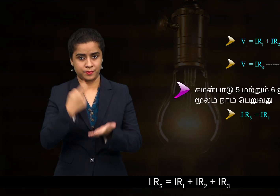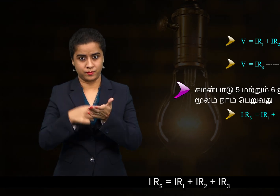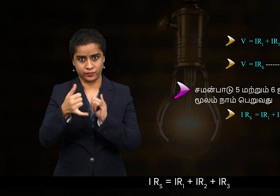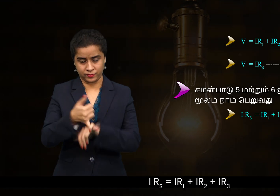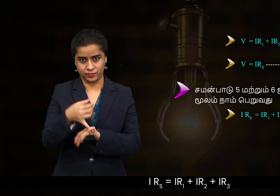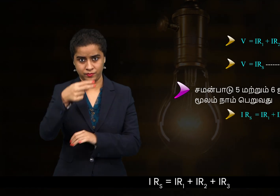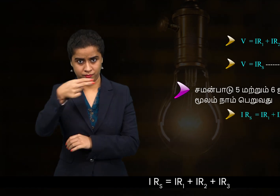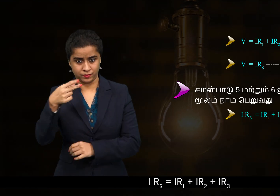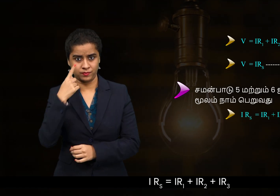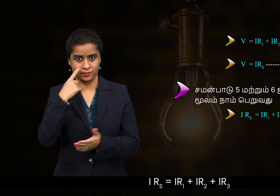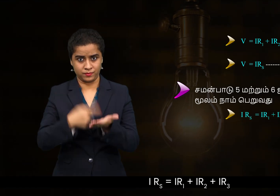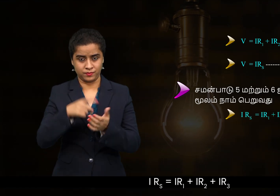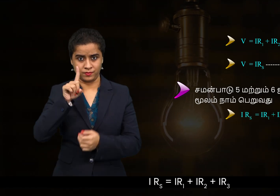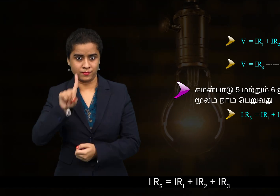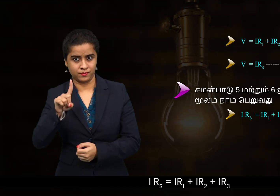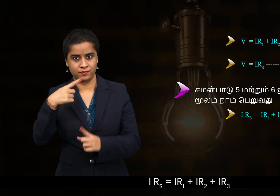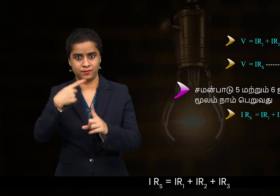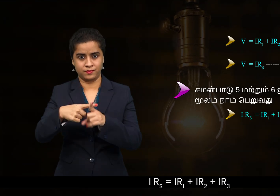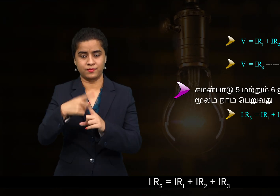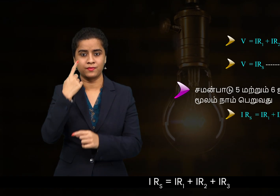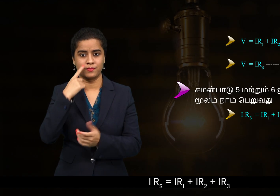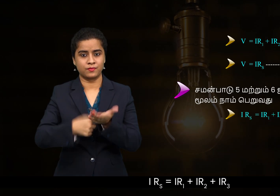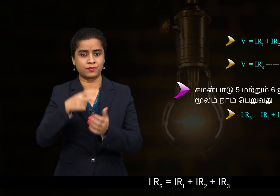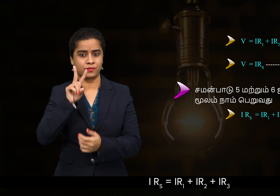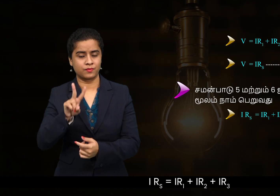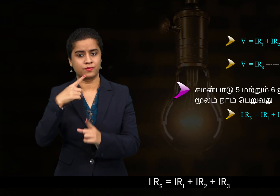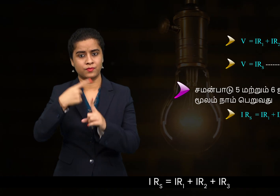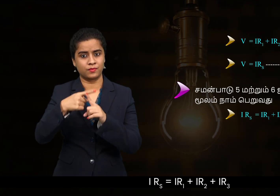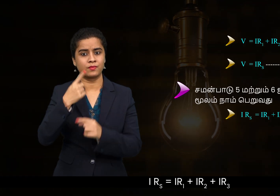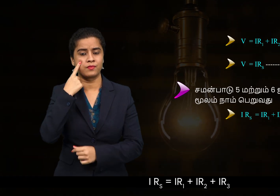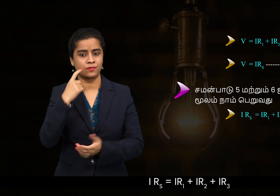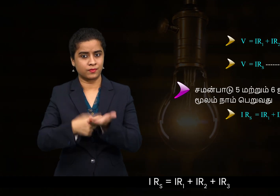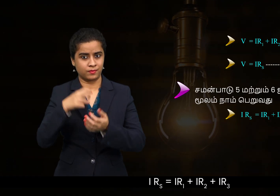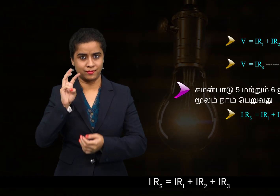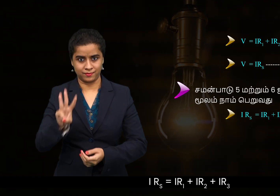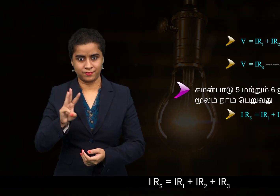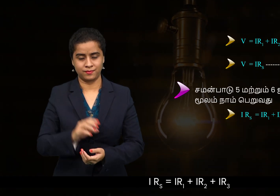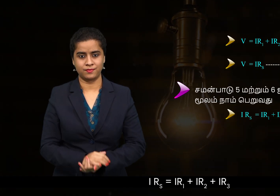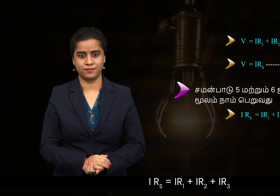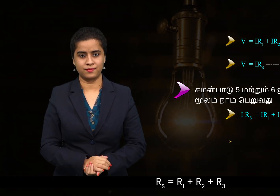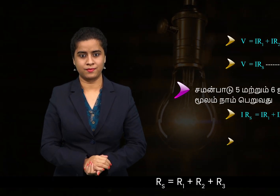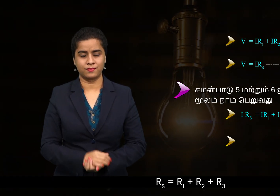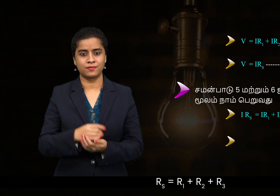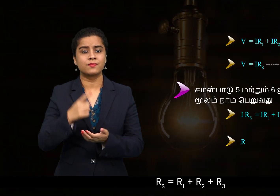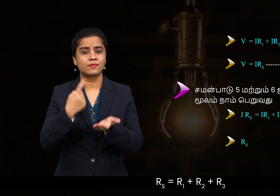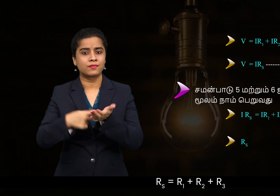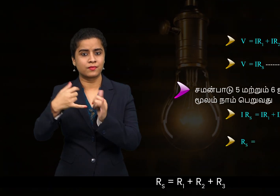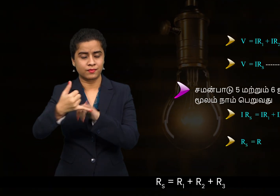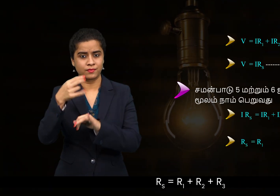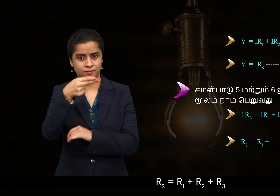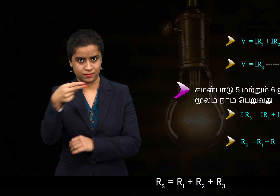IRS ஈடு IR1 கூட்டல் IR2 கூட்டல் IR3. RS